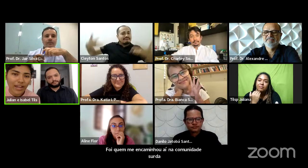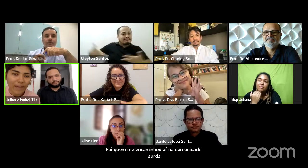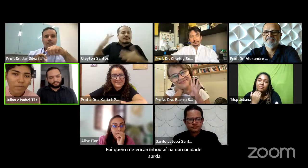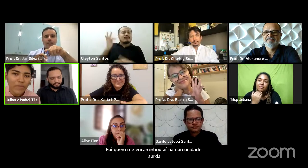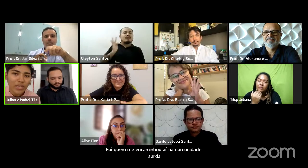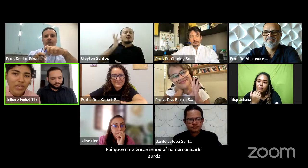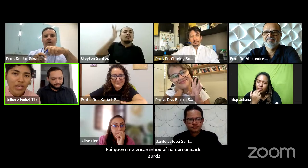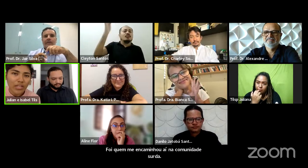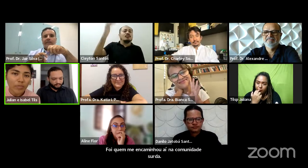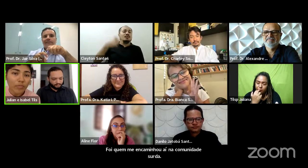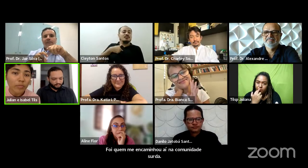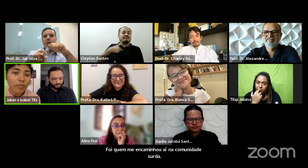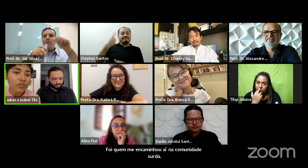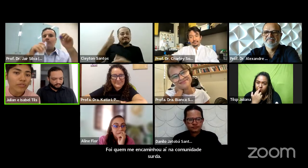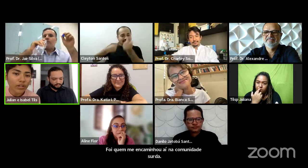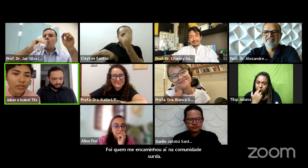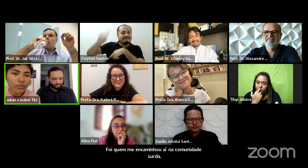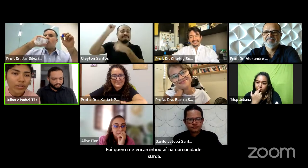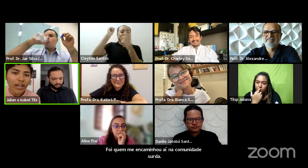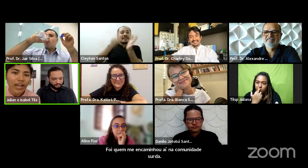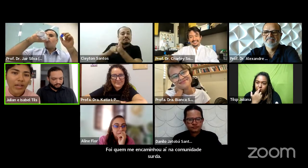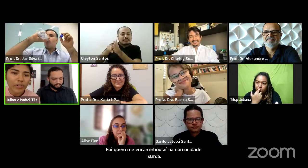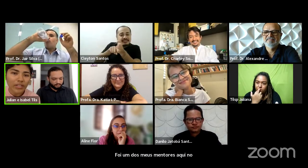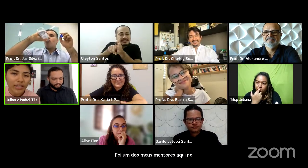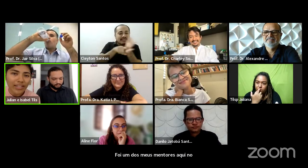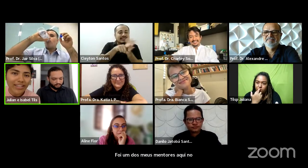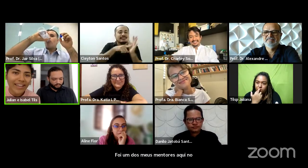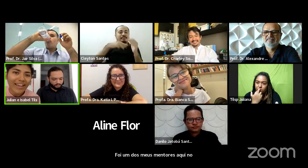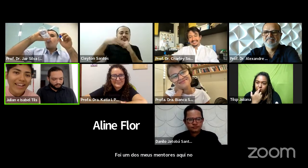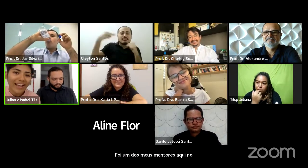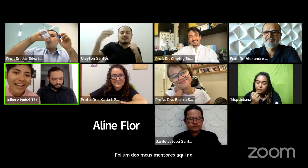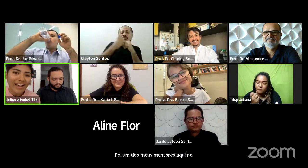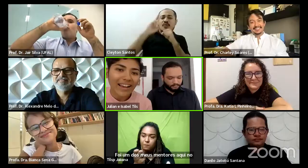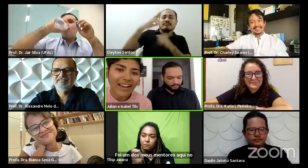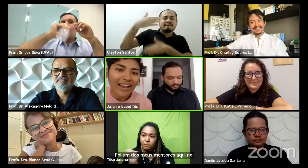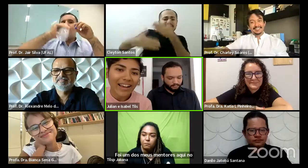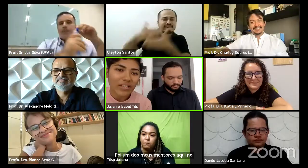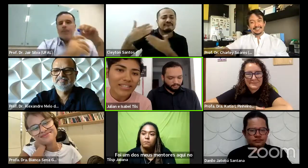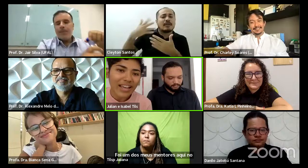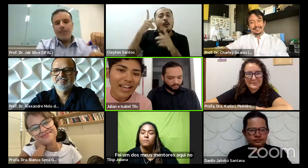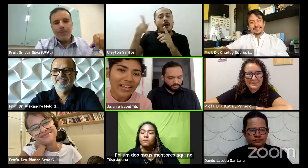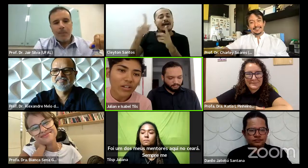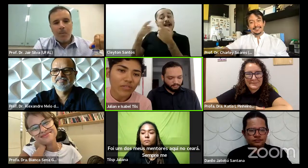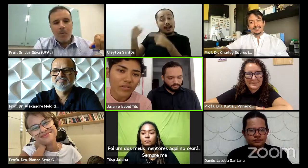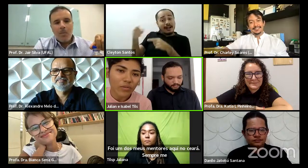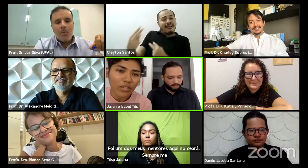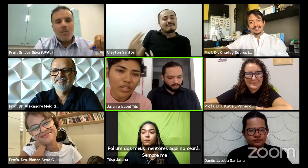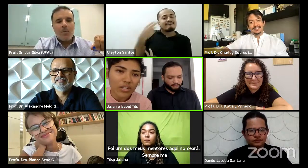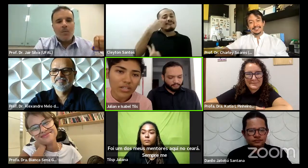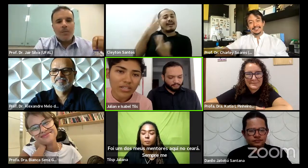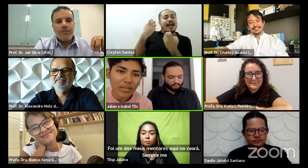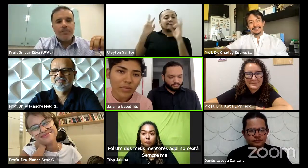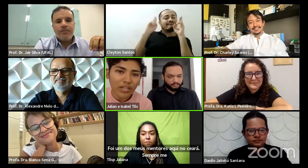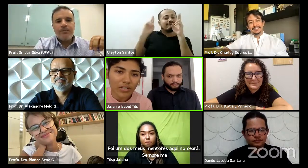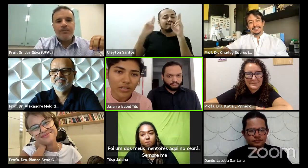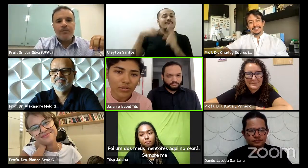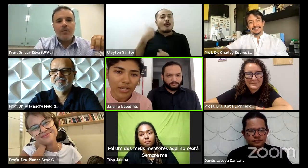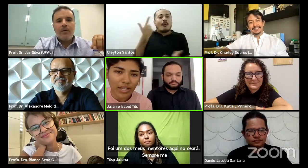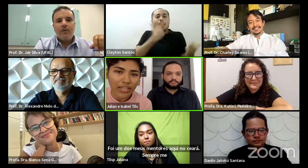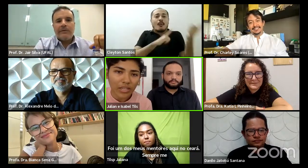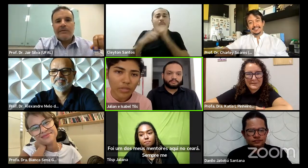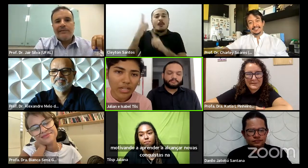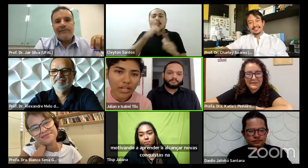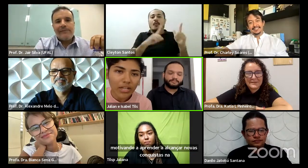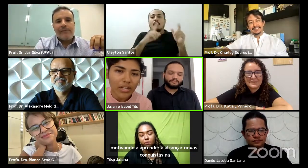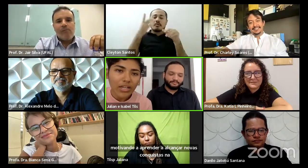no Ceará, sempre me motivando a aprender, a alcançar novas conquistas na minha